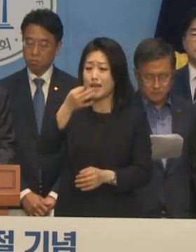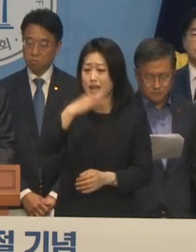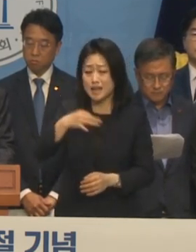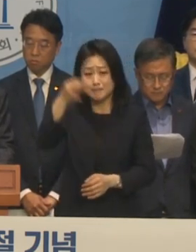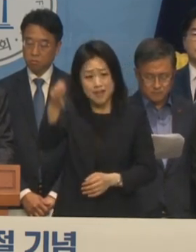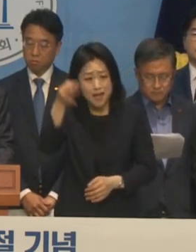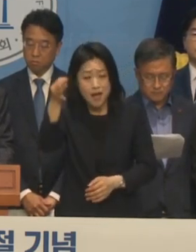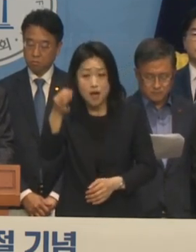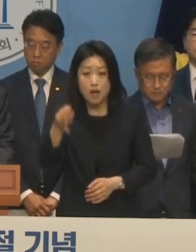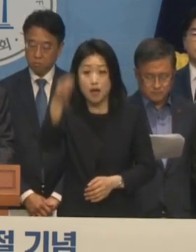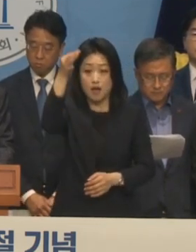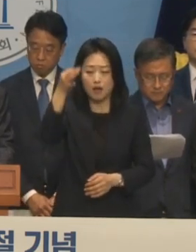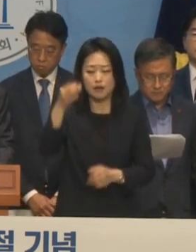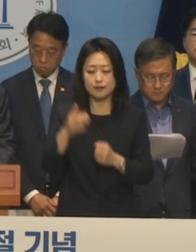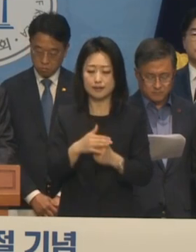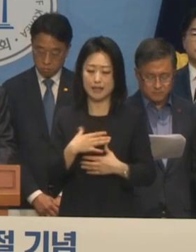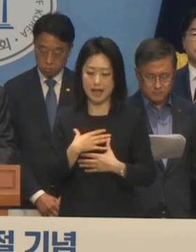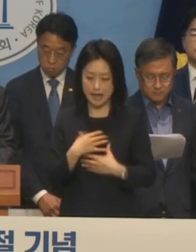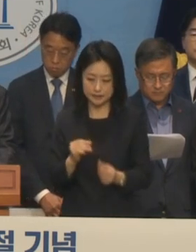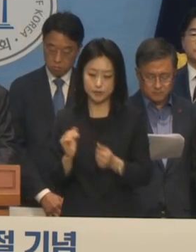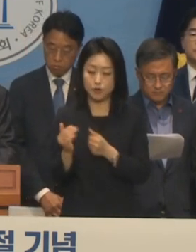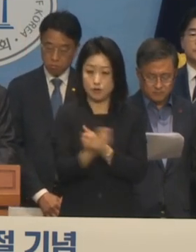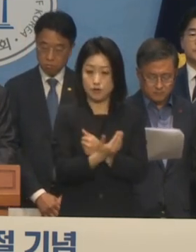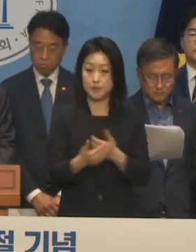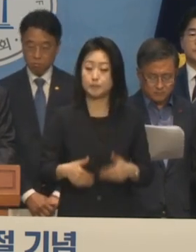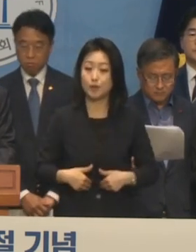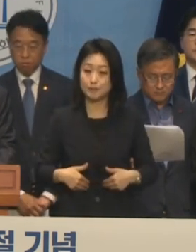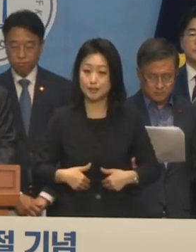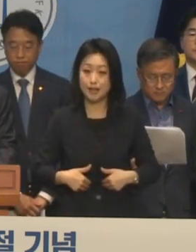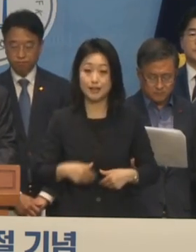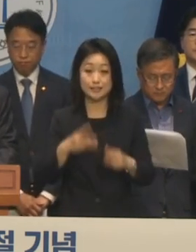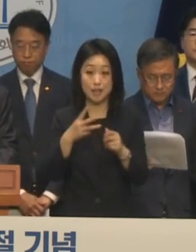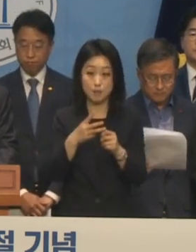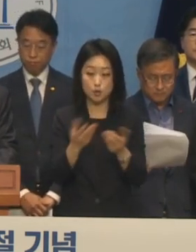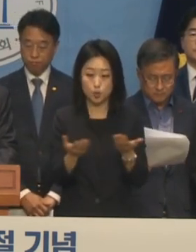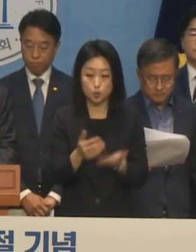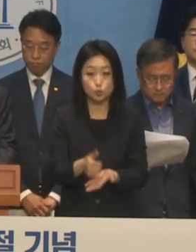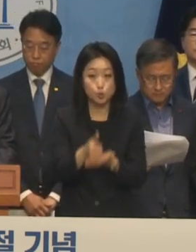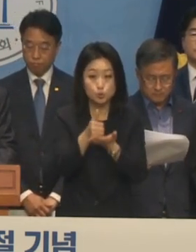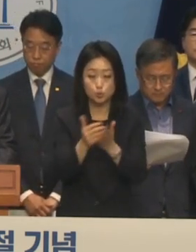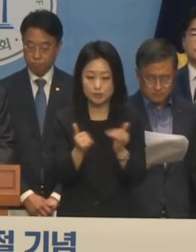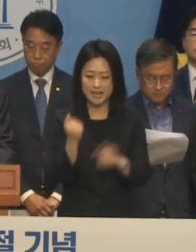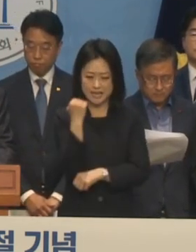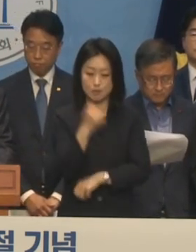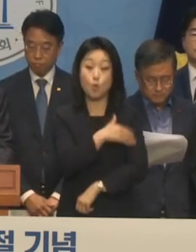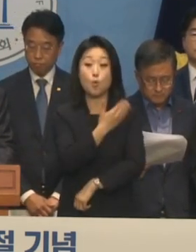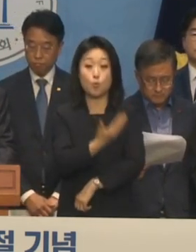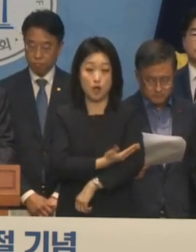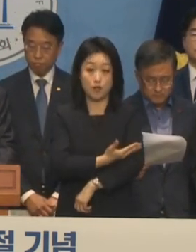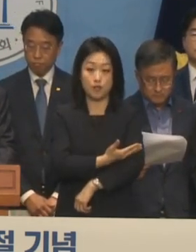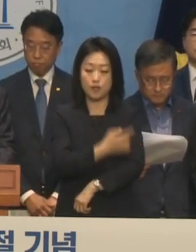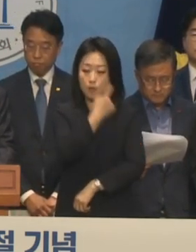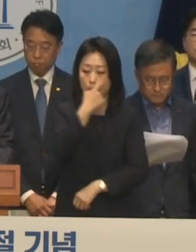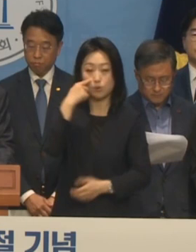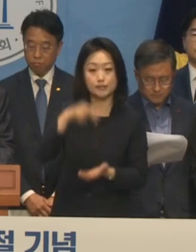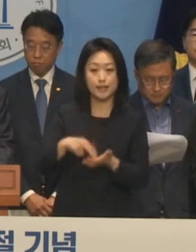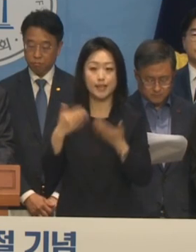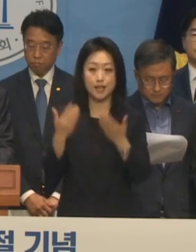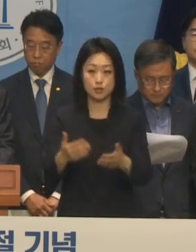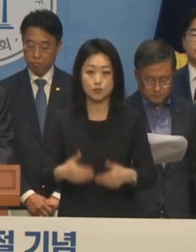국민 생활을 안정시켜야 합니다. 셋째, 노동을 존중하고 노동자의 기본권을 확실하게 보장해야